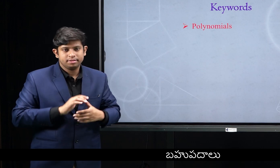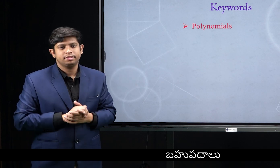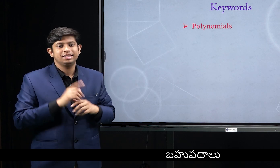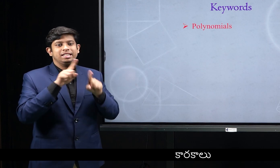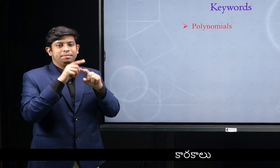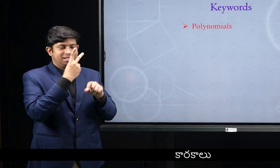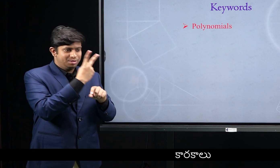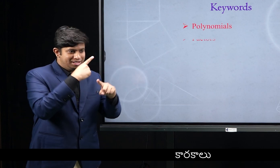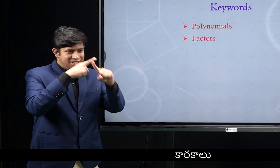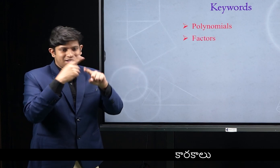కారకాలు,